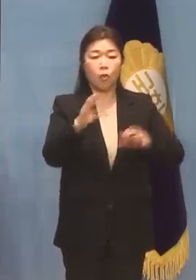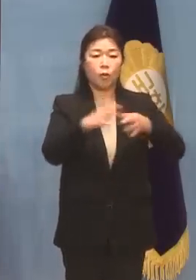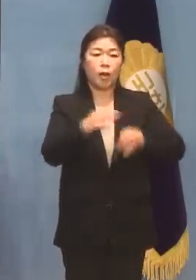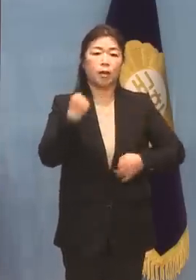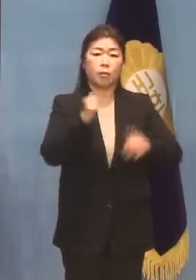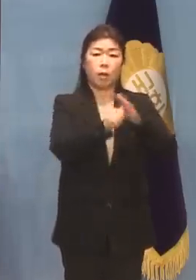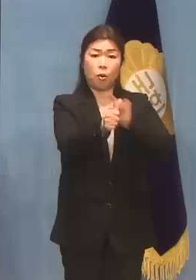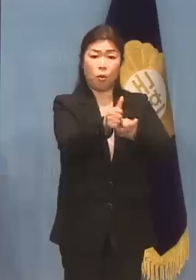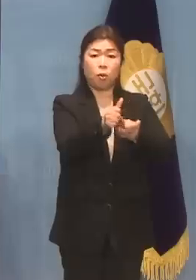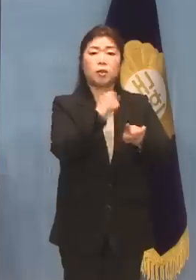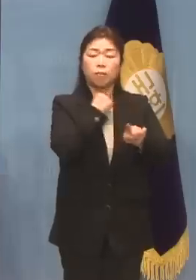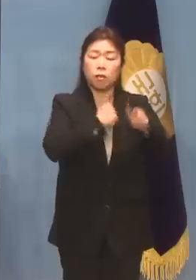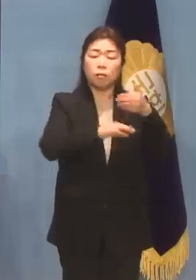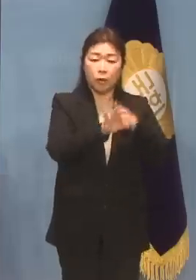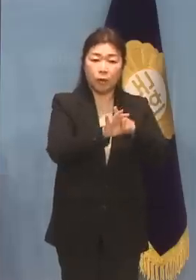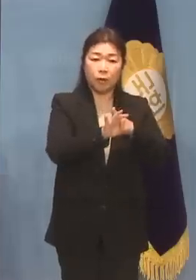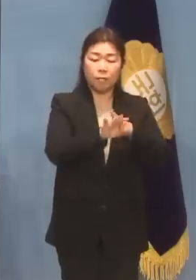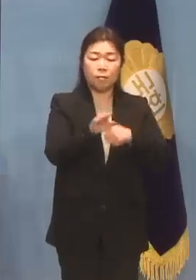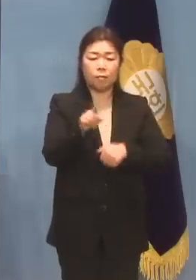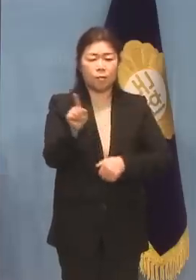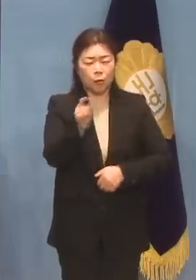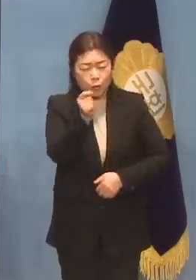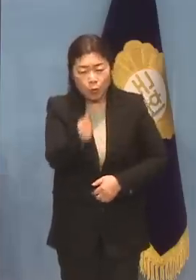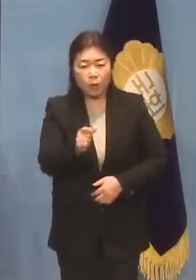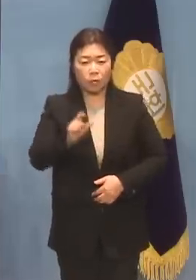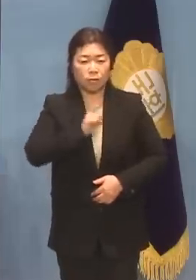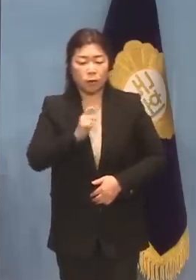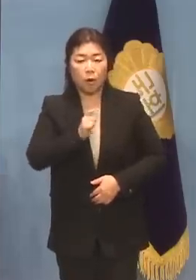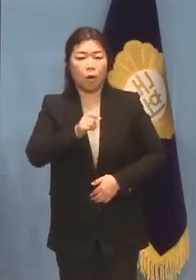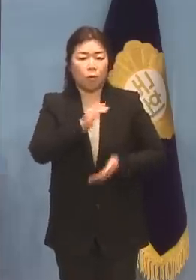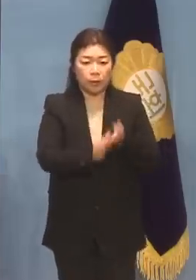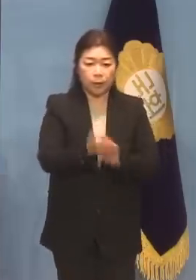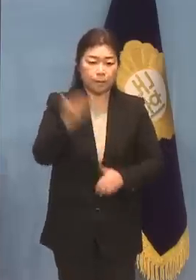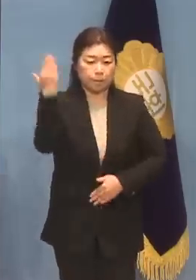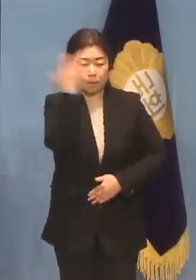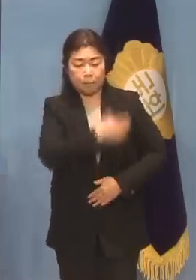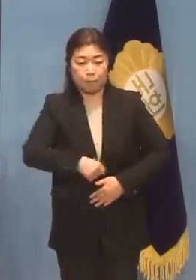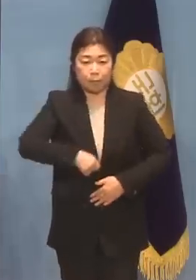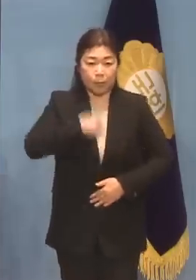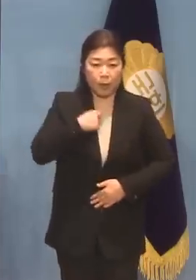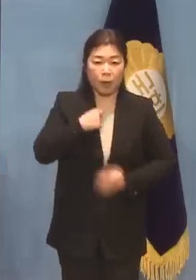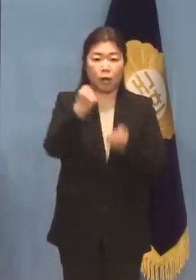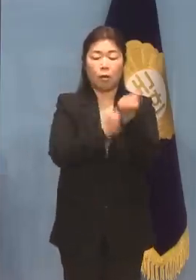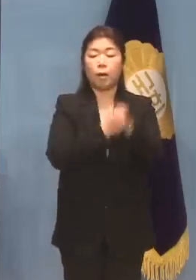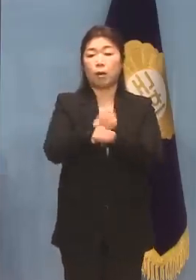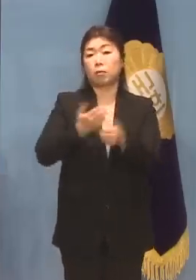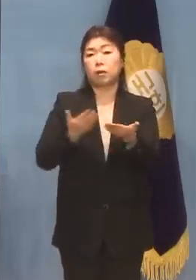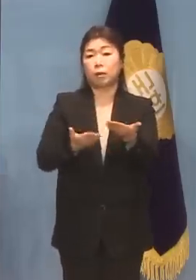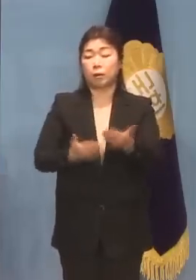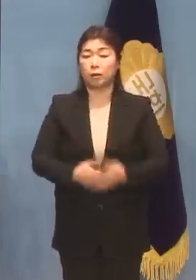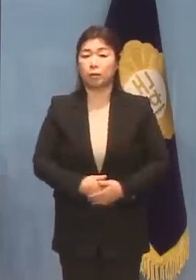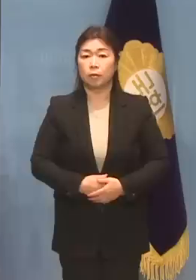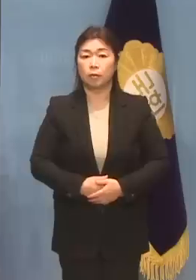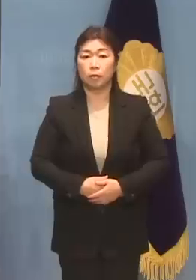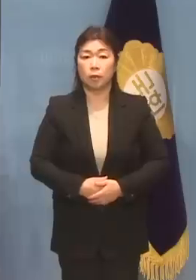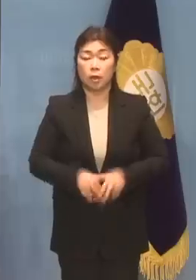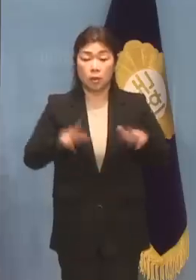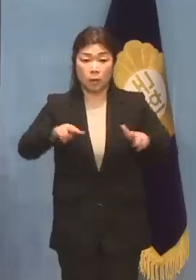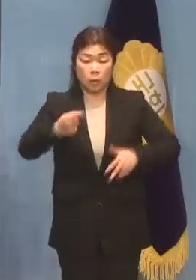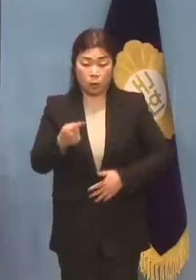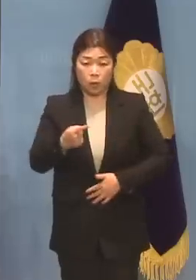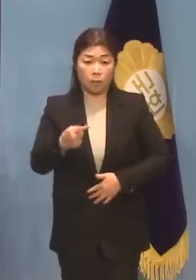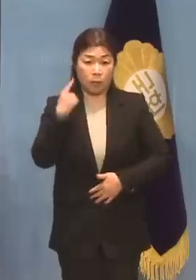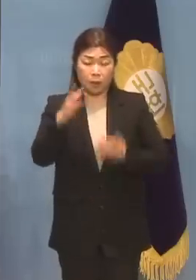없이 국민들 앞에 소상하게 답을 내놓고 추호라도 떳떳하지 못한 점이 있다면 지금이라도